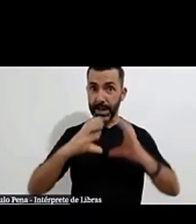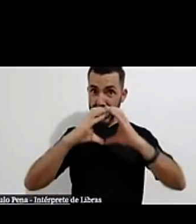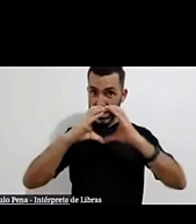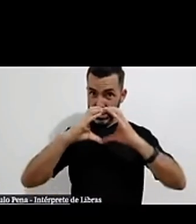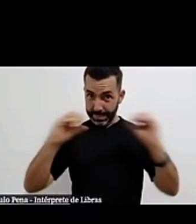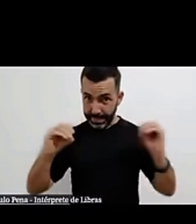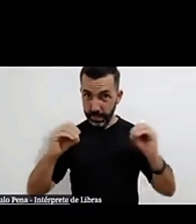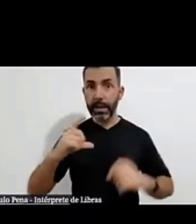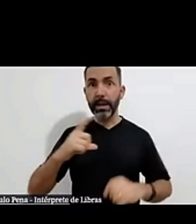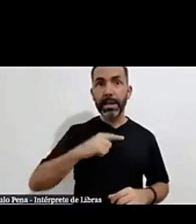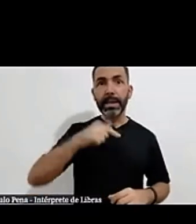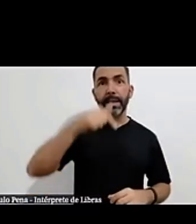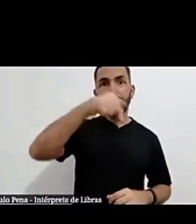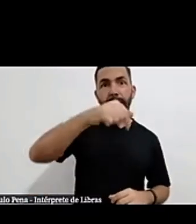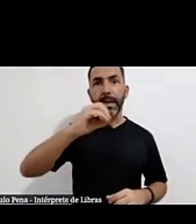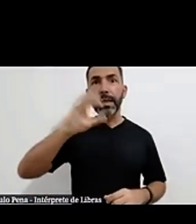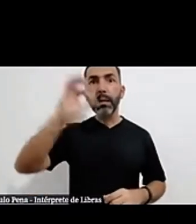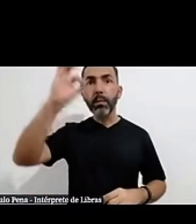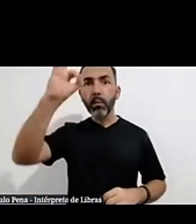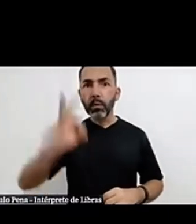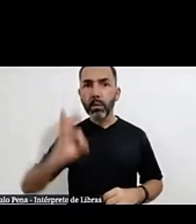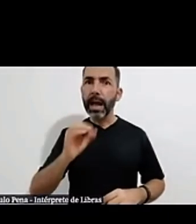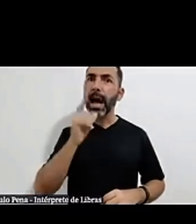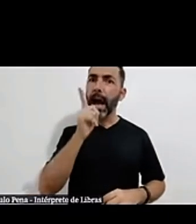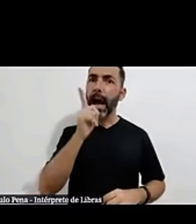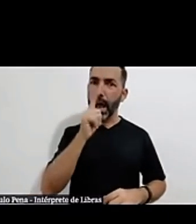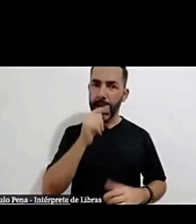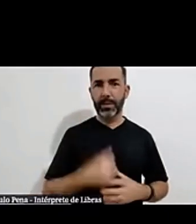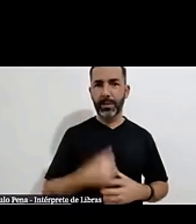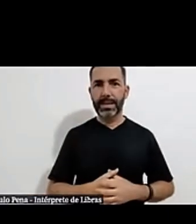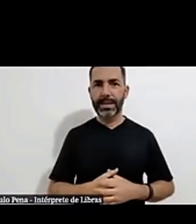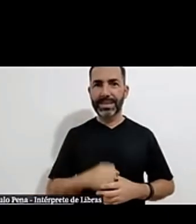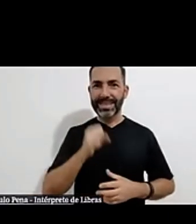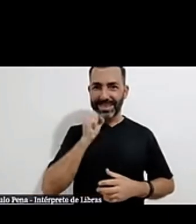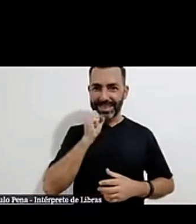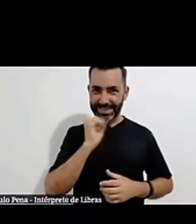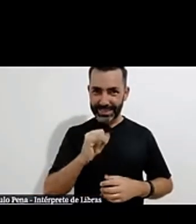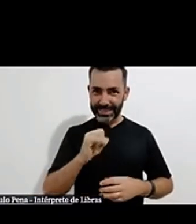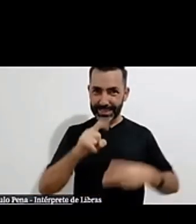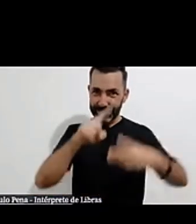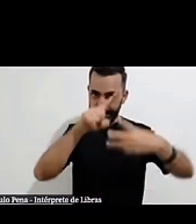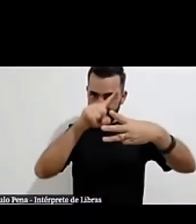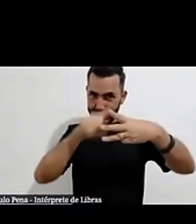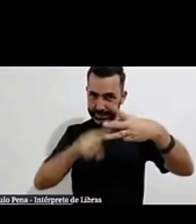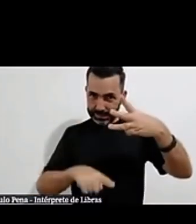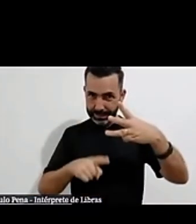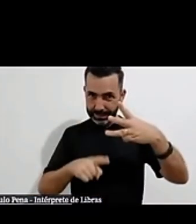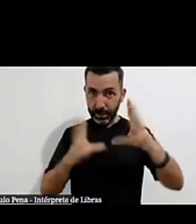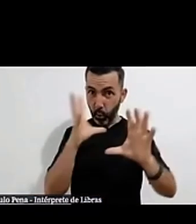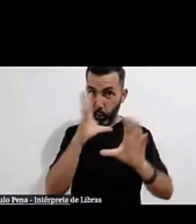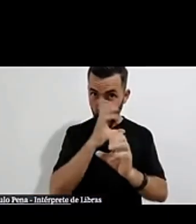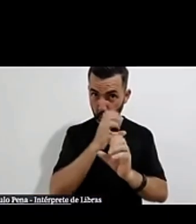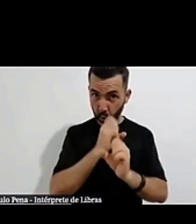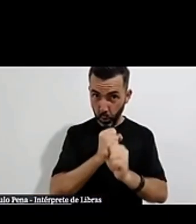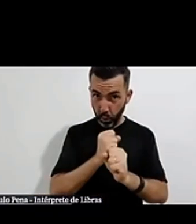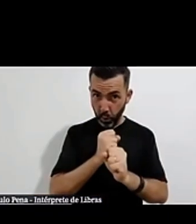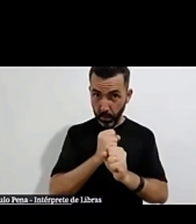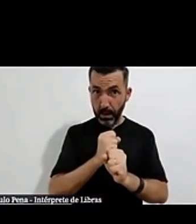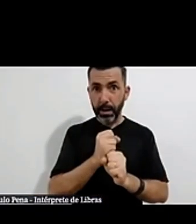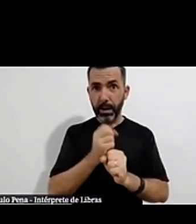composição de 70% de água. Se nós tirarmos uma média desses três elementos, né, nós ficaríamos